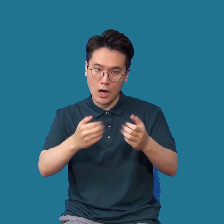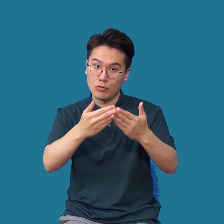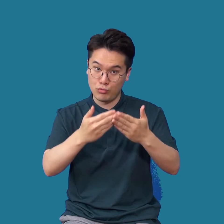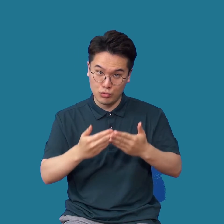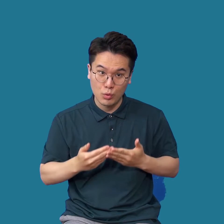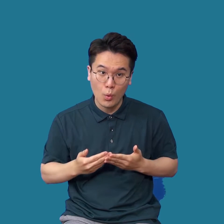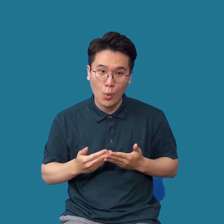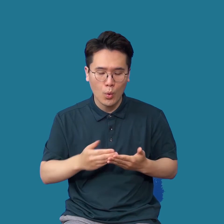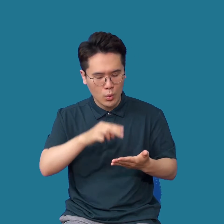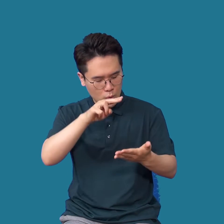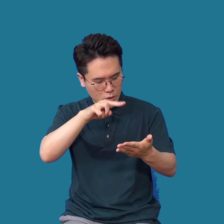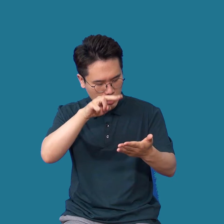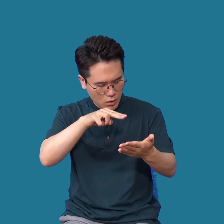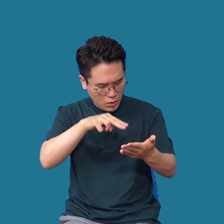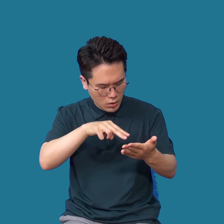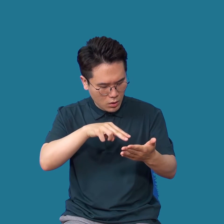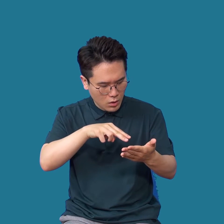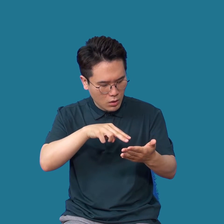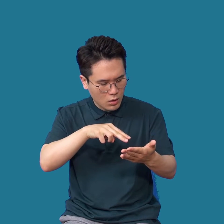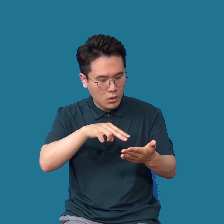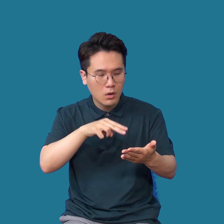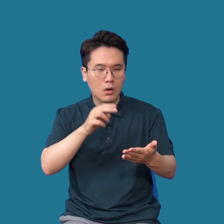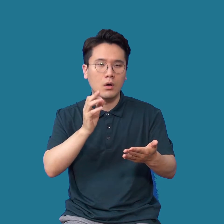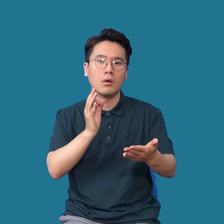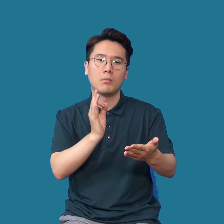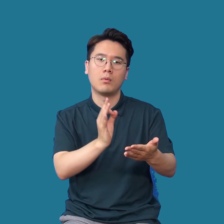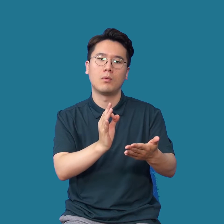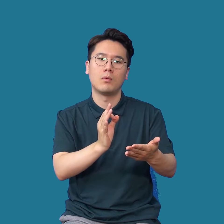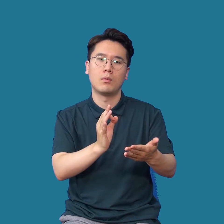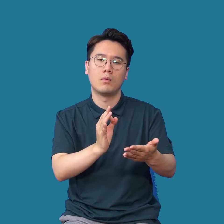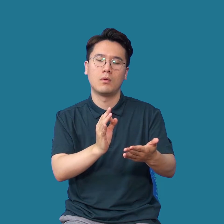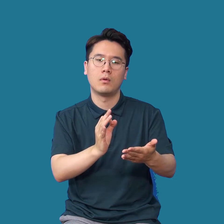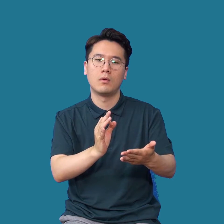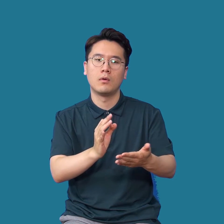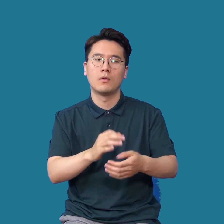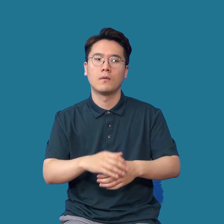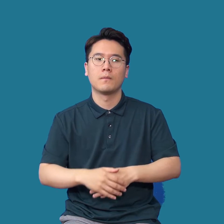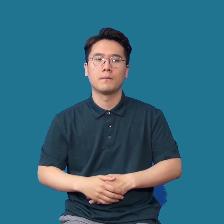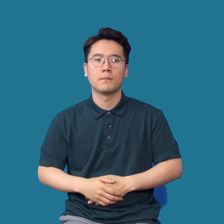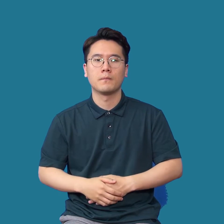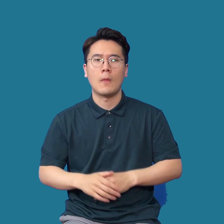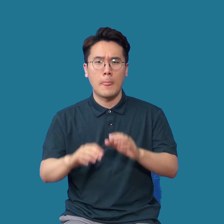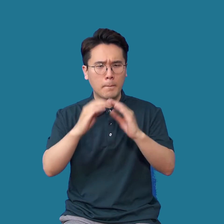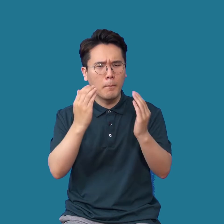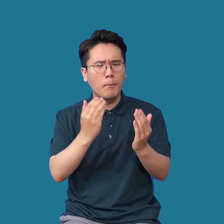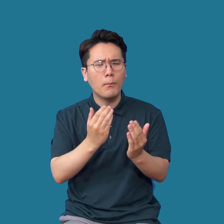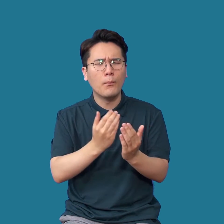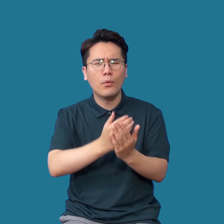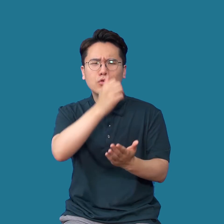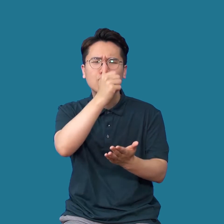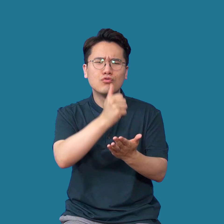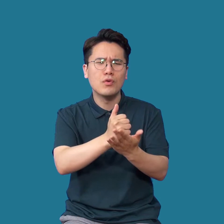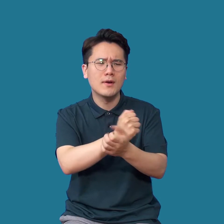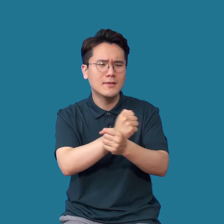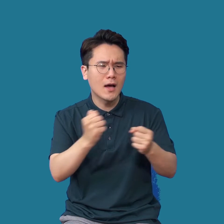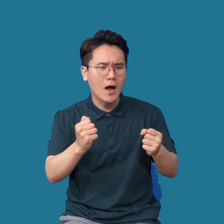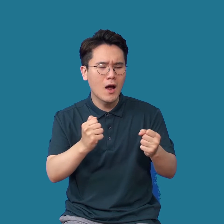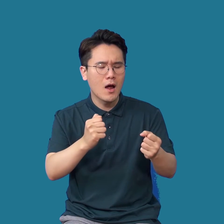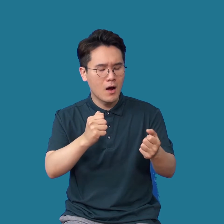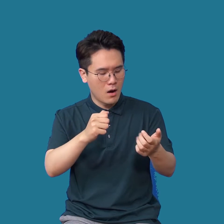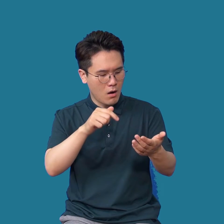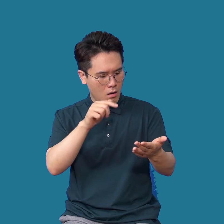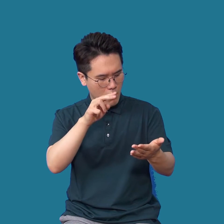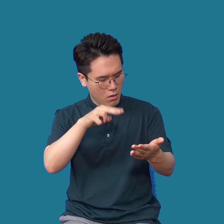모든 죄를 사해 주셨다. 모든 죄. 그 모든이라는 말에 그냥 시선이 꽂혔습니다.